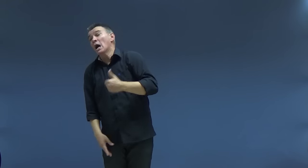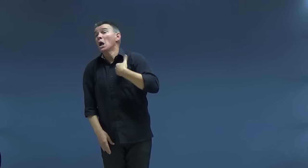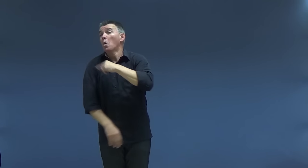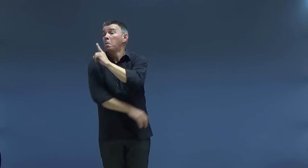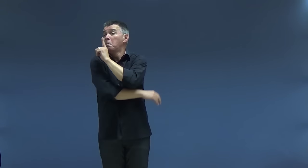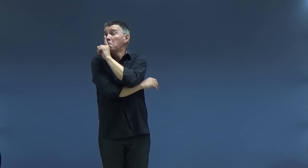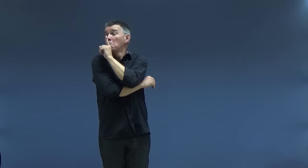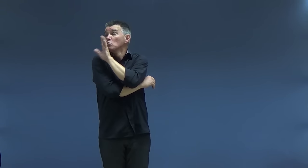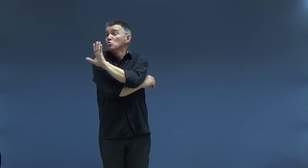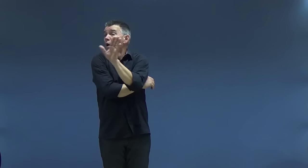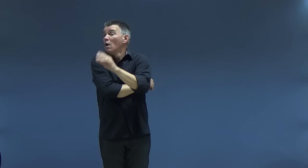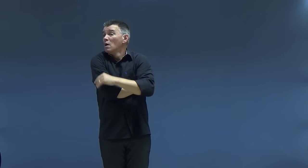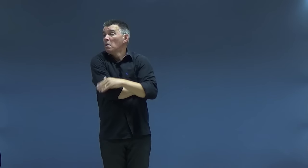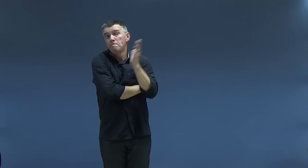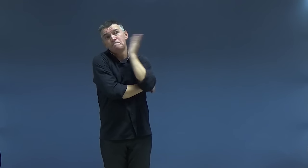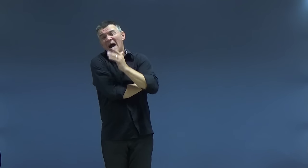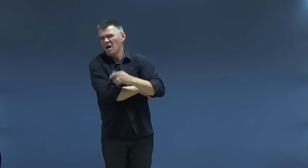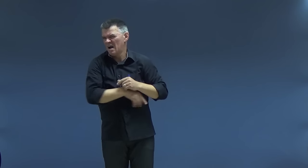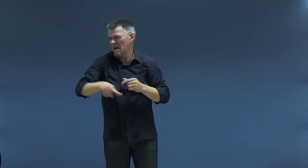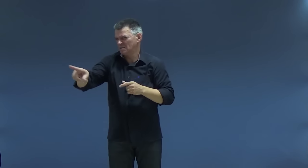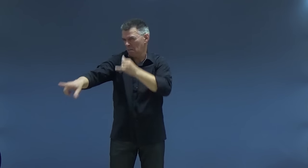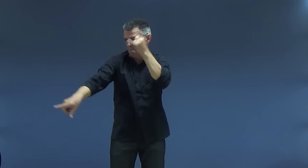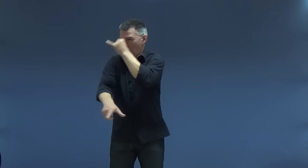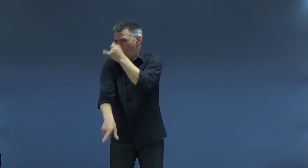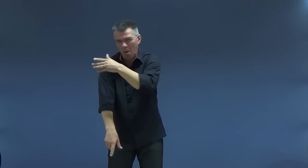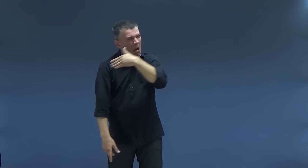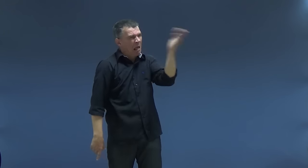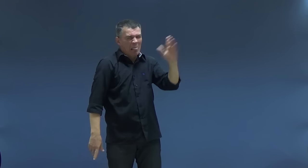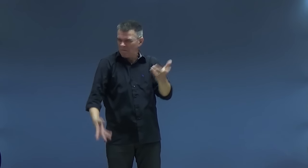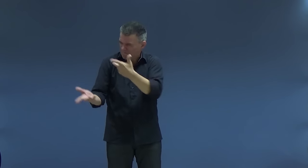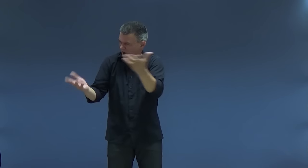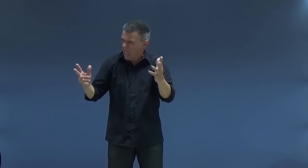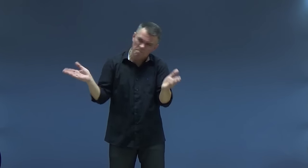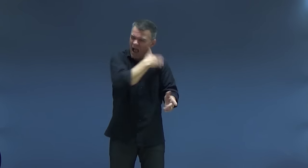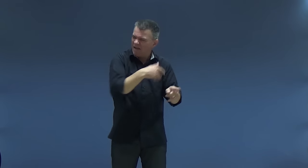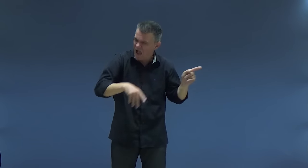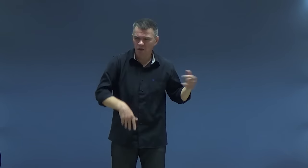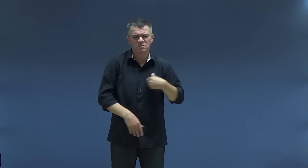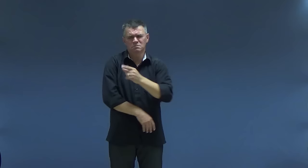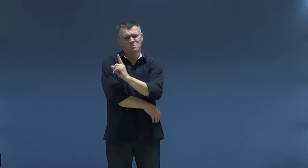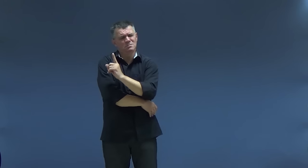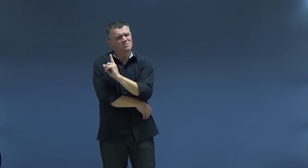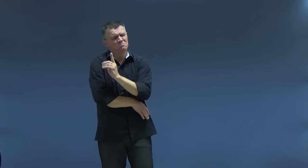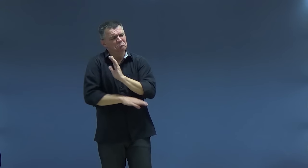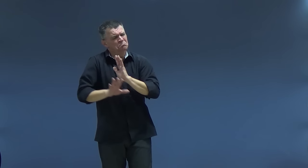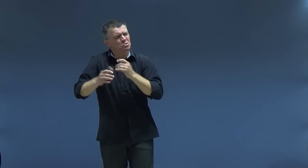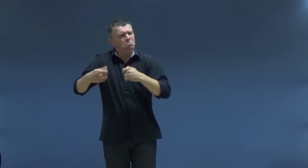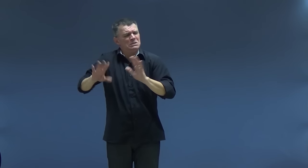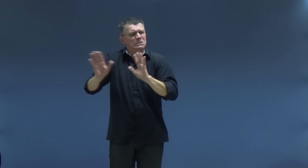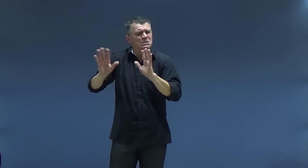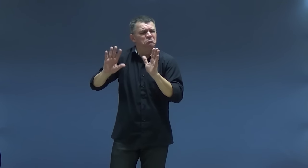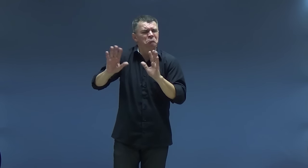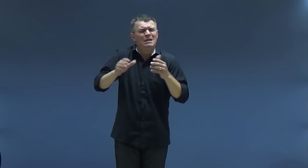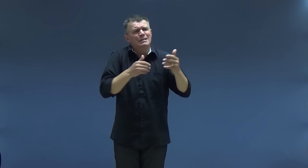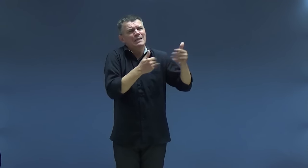Né? Que nem aquele surdo que me bateu. Tá. Eu fiquei quieto. Ah, você é bobo, vai e bate de volta. Não, não precisa